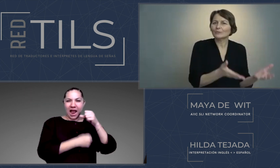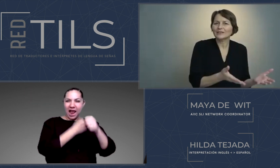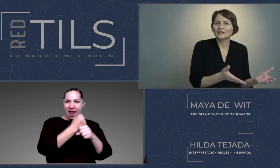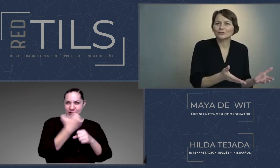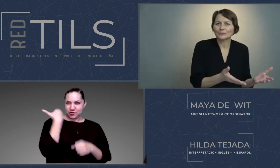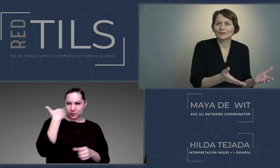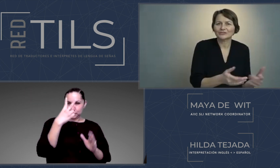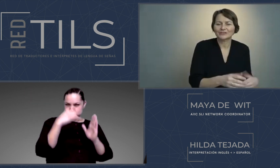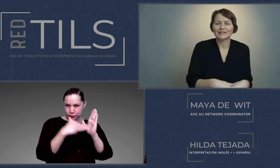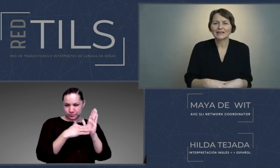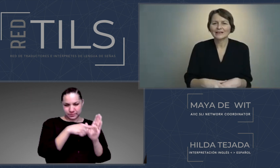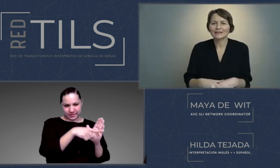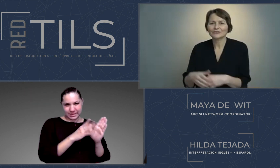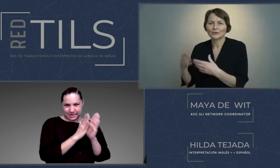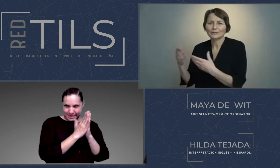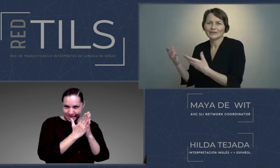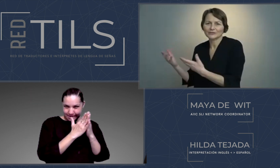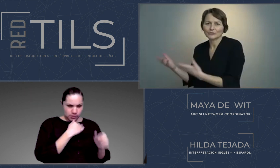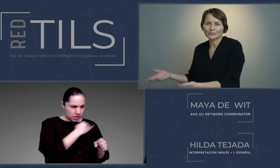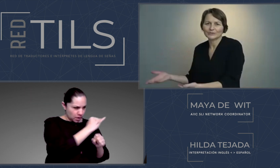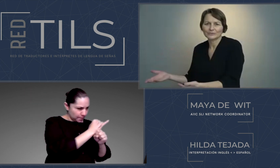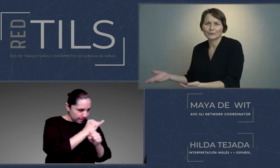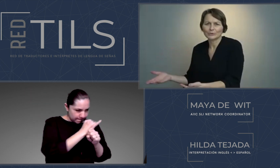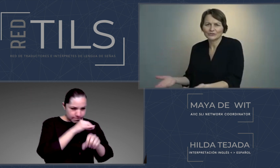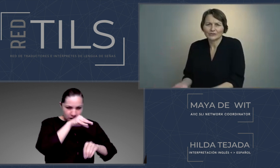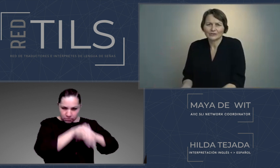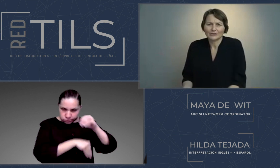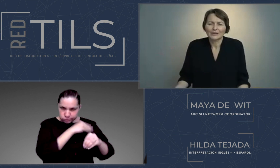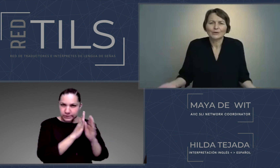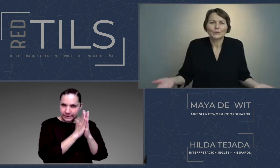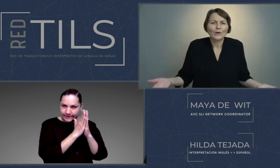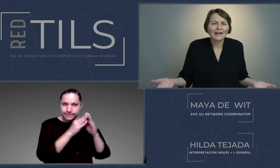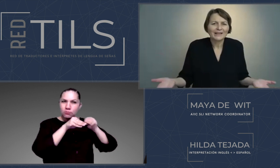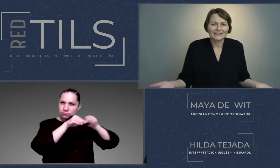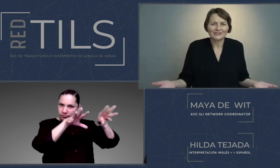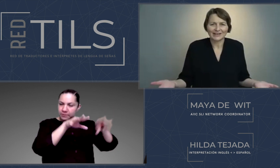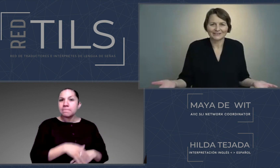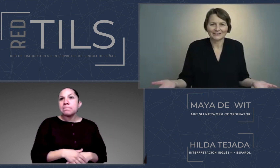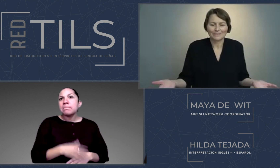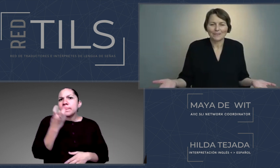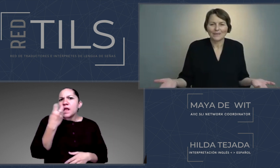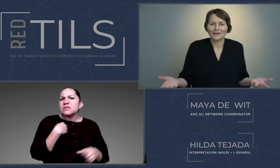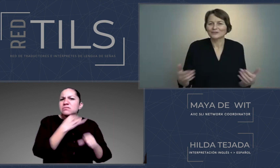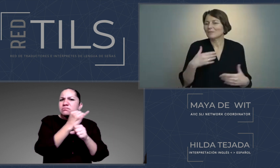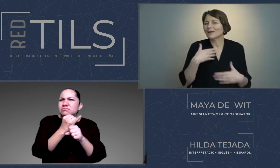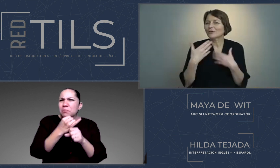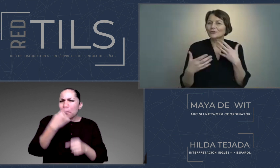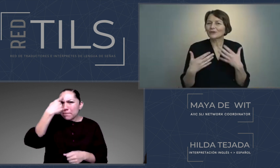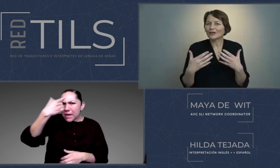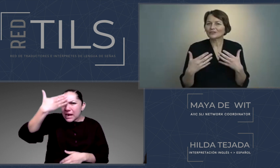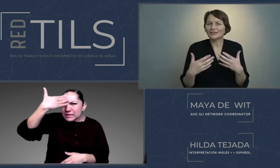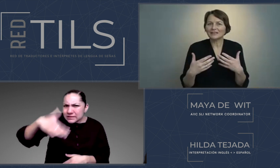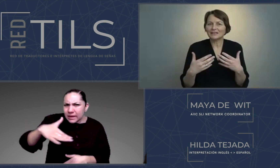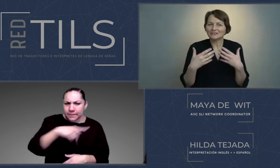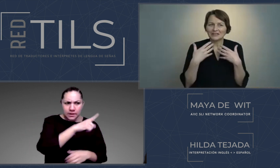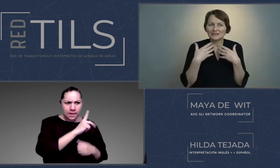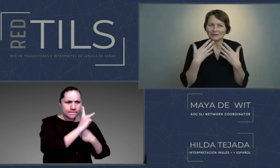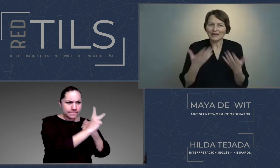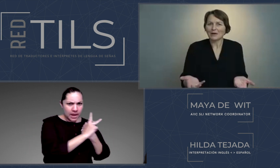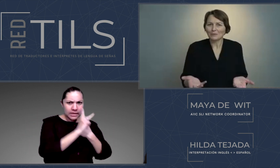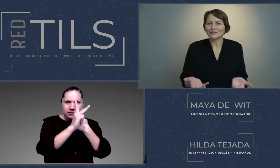nuestra profesión es tan distinta en Europa, donde tenemos tantos intérpretes en Holanda, tantos intérpretes en Portugal? ¿Por qué es esto